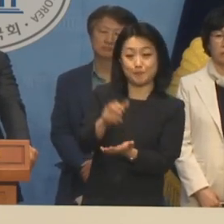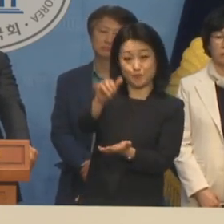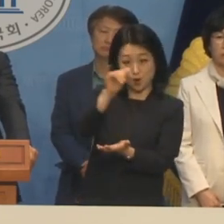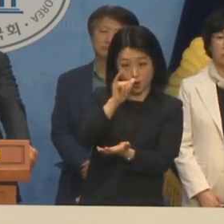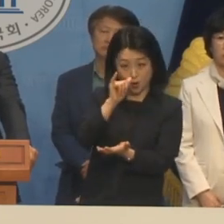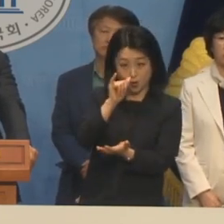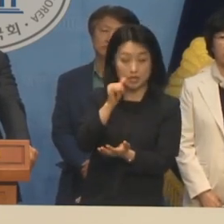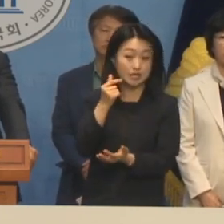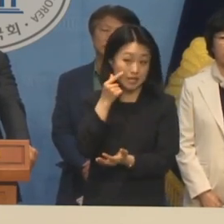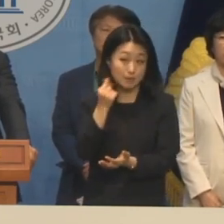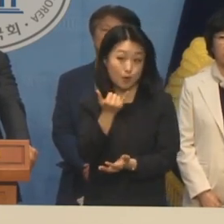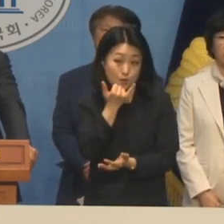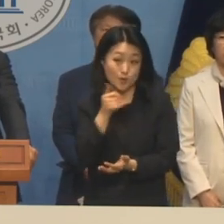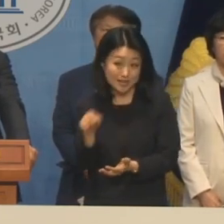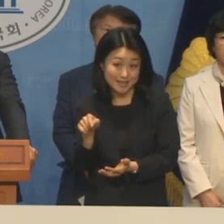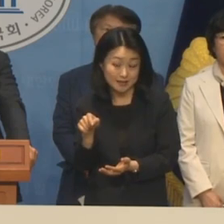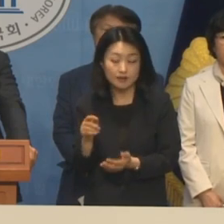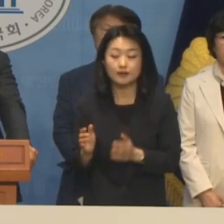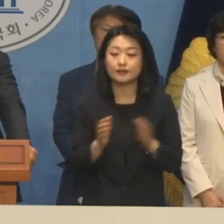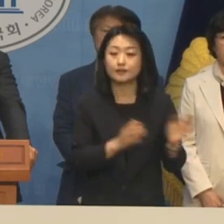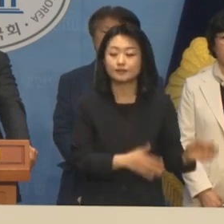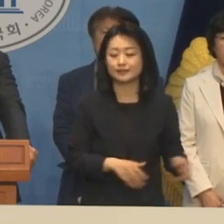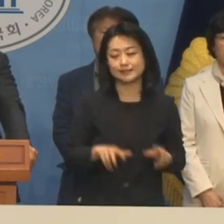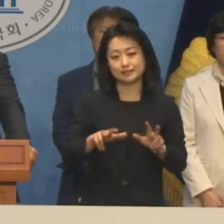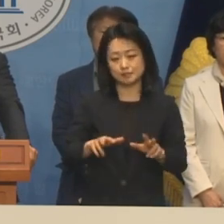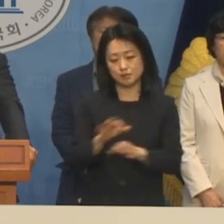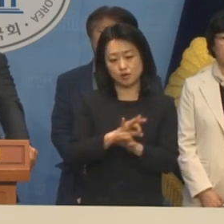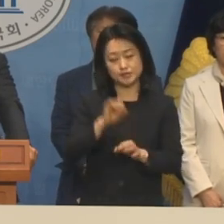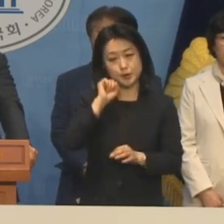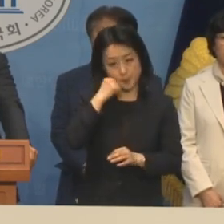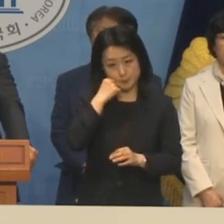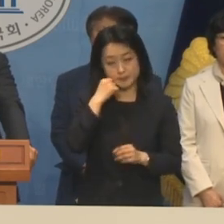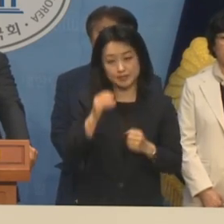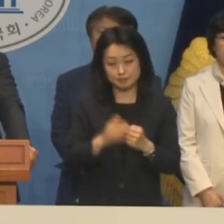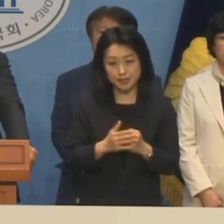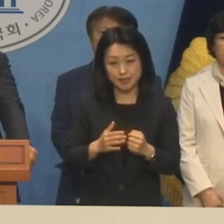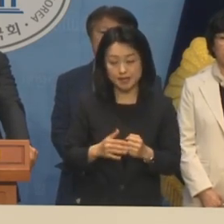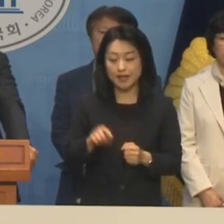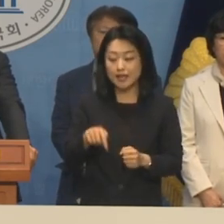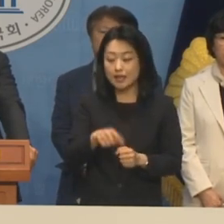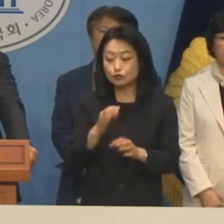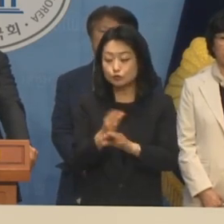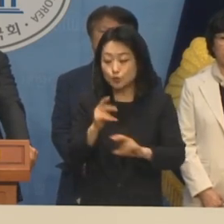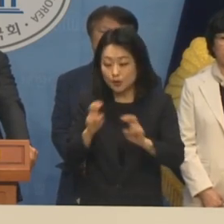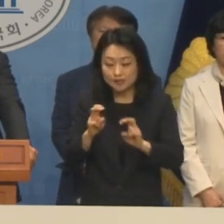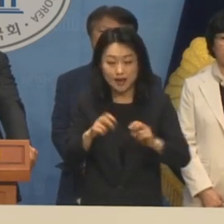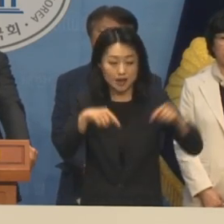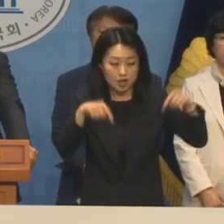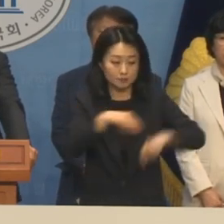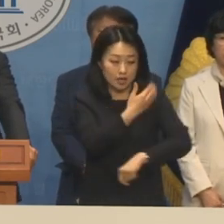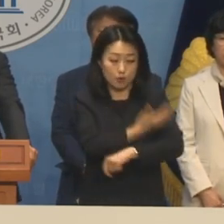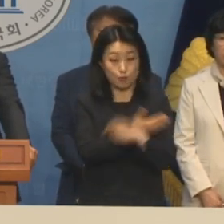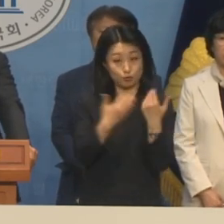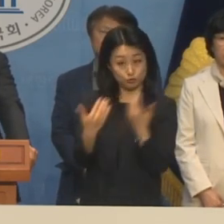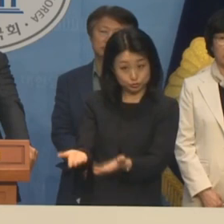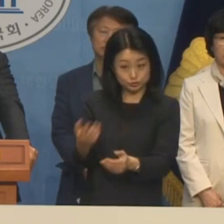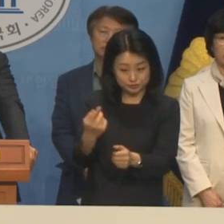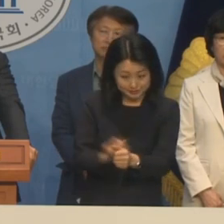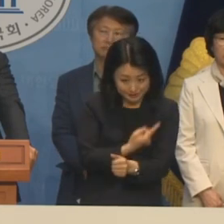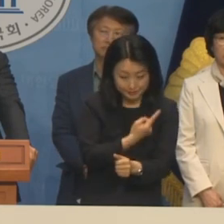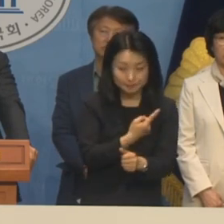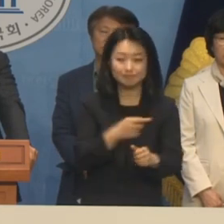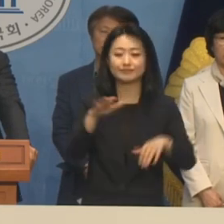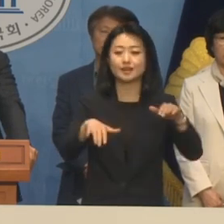경기가 어려울 때일수록 이런 거래 조건들이 악화되지 않도록 하고 거래 조건을 개선할 수 있는 길을 열어줘야만 불평등과 양극화를 줄일 수